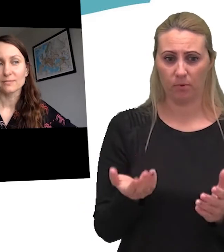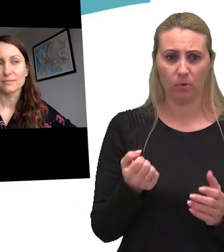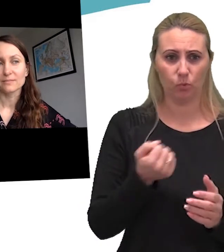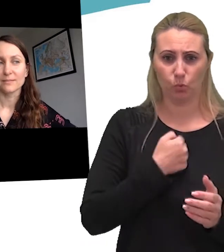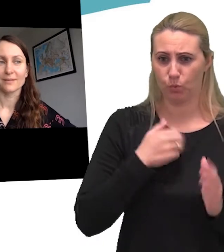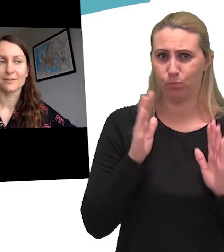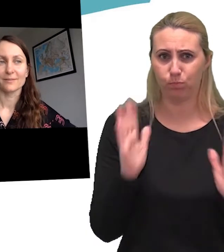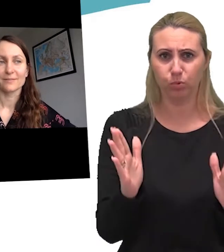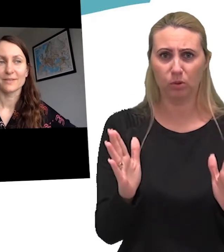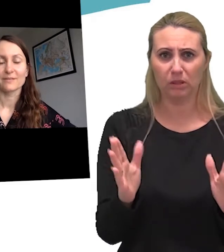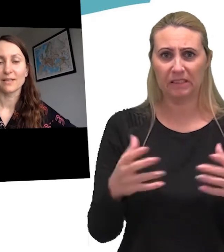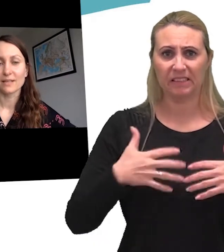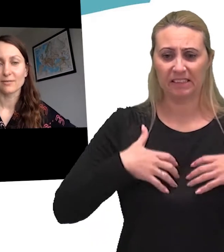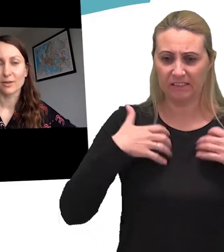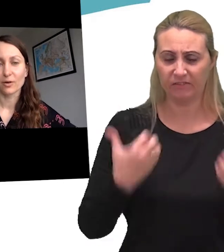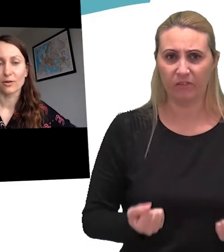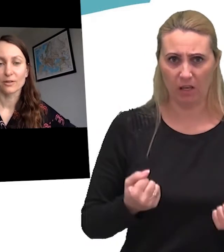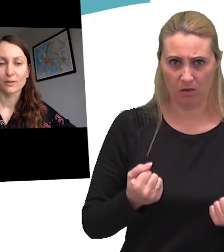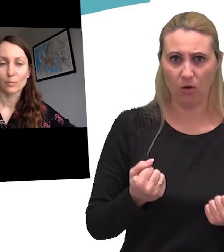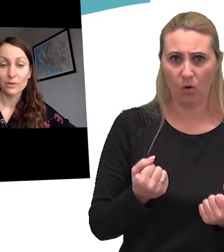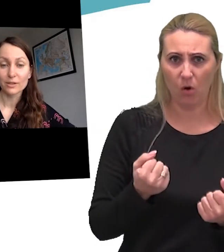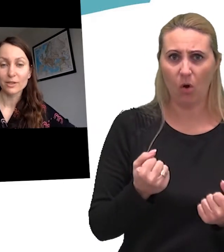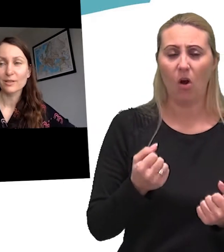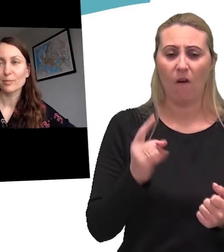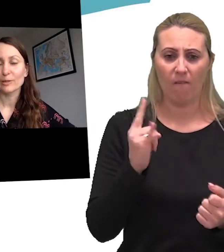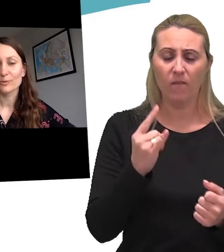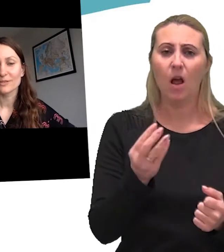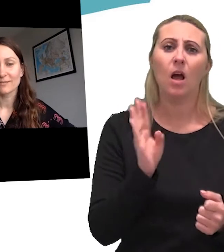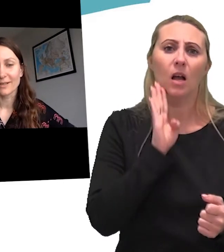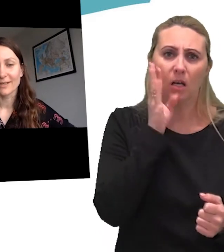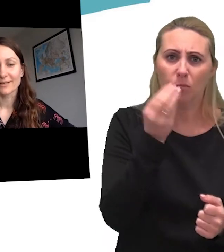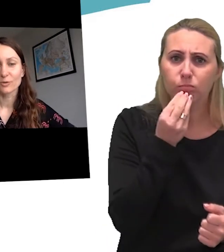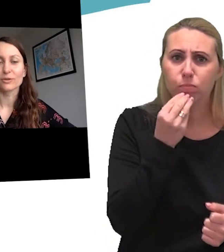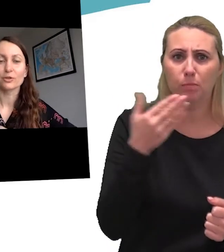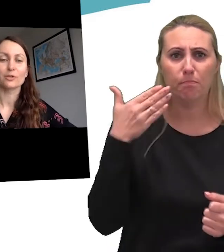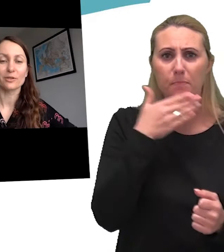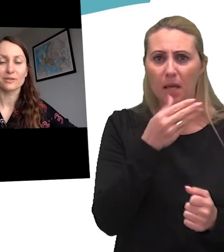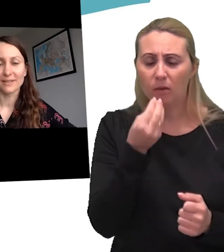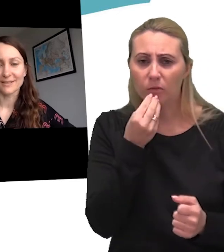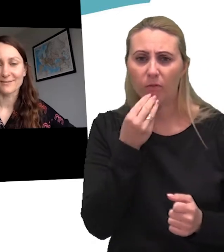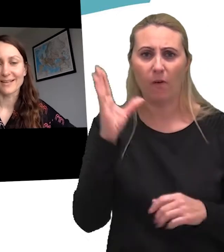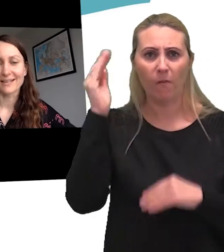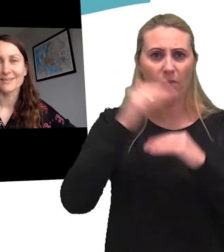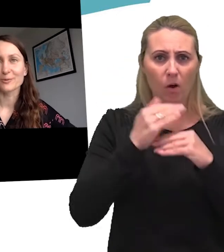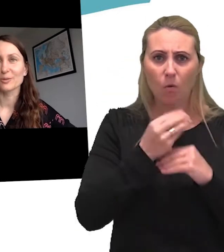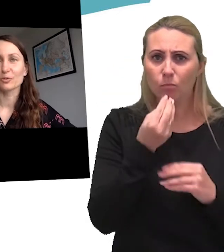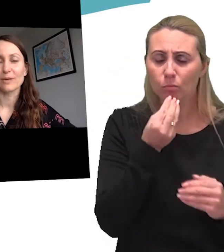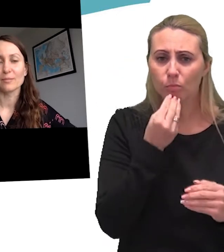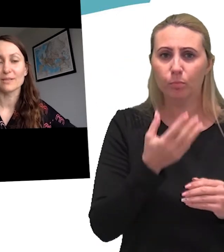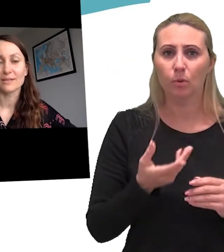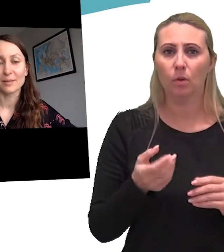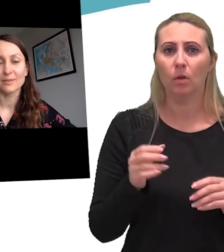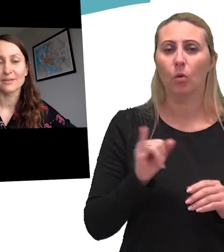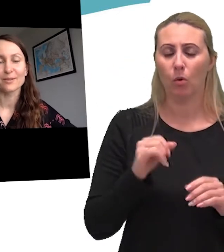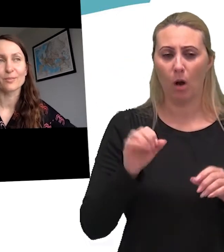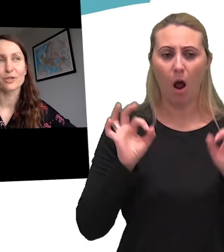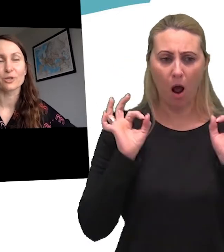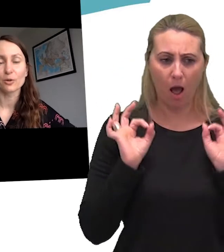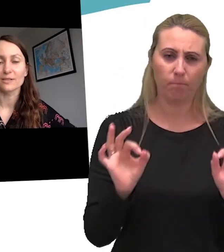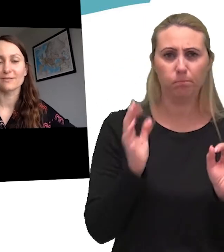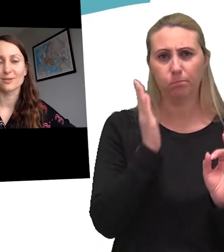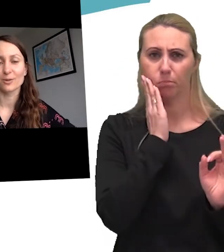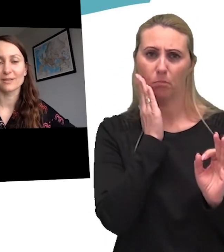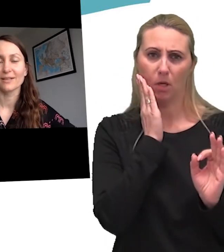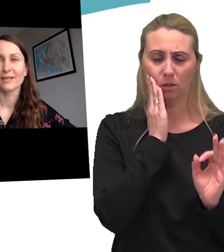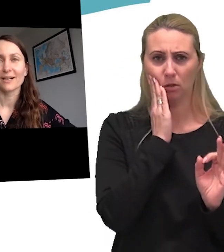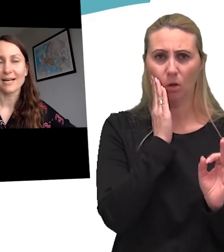atrodyti sveiki vaiko pusryčiai, pietus ar vakarienė. Nu, va toks kažkoks vienas variantas, į kurį būtų galima atsiremti ir